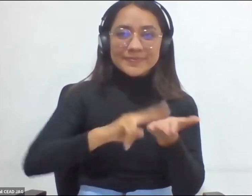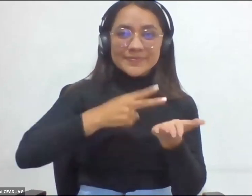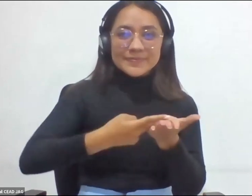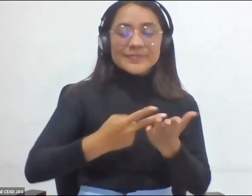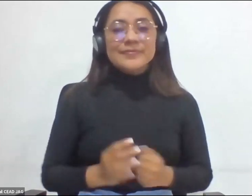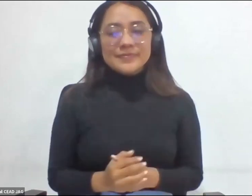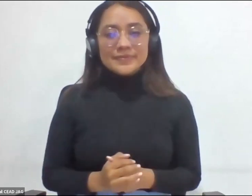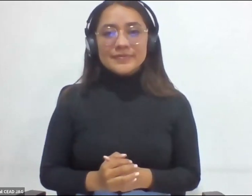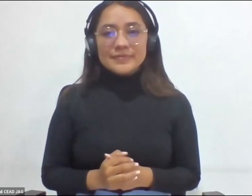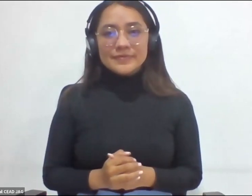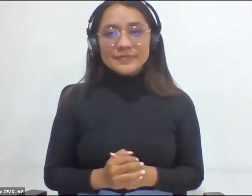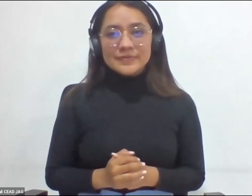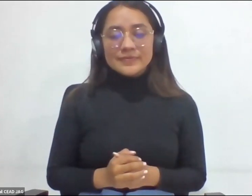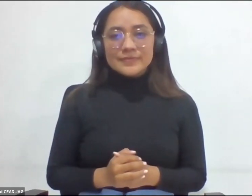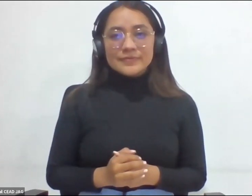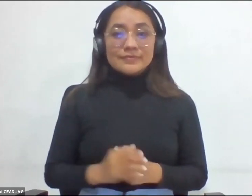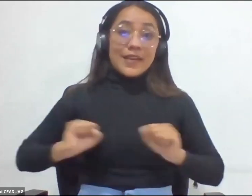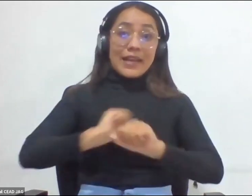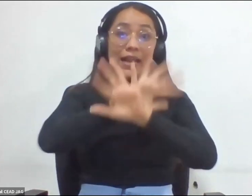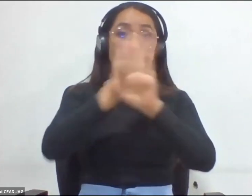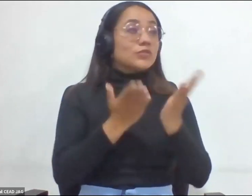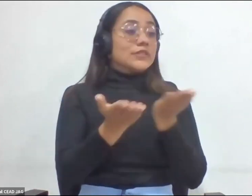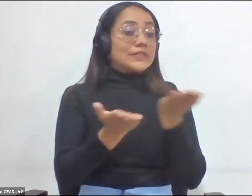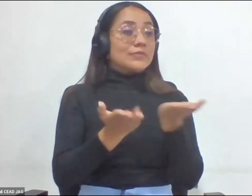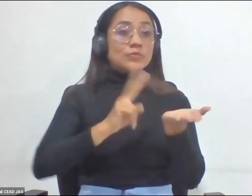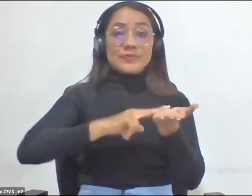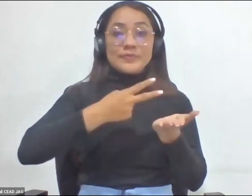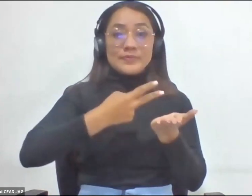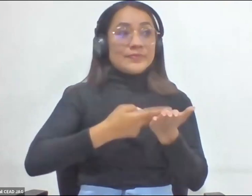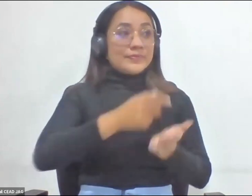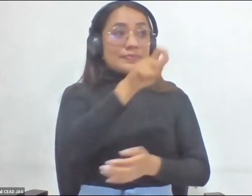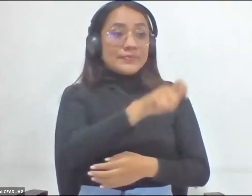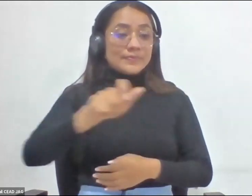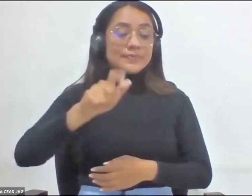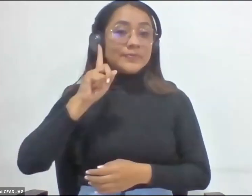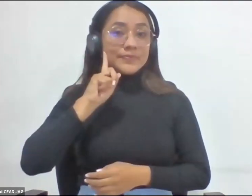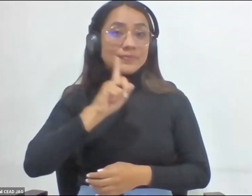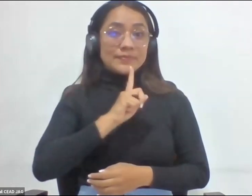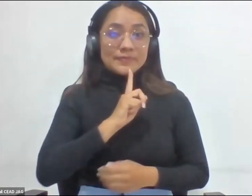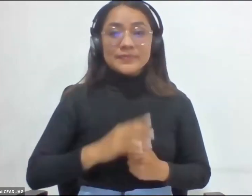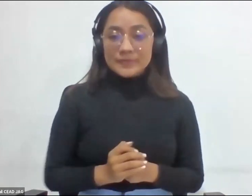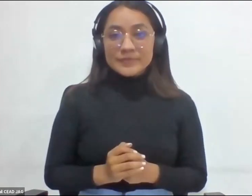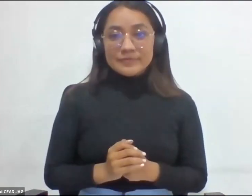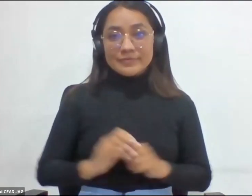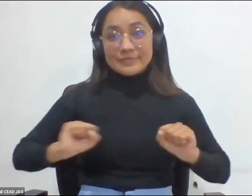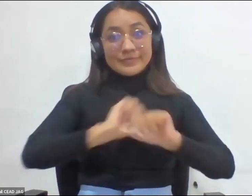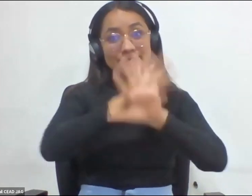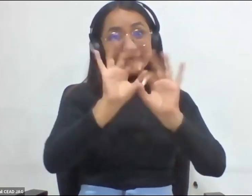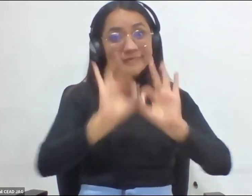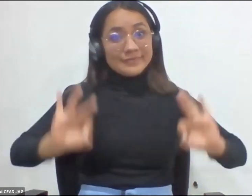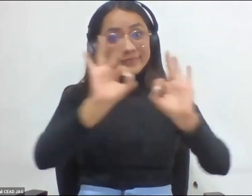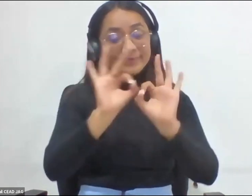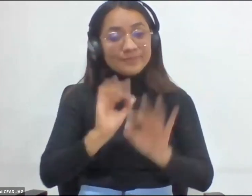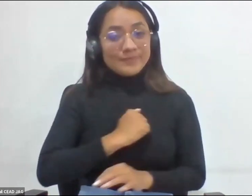se ha dispuesto el servicio para ellos no Para quienes no tienen Esa condición les pido que por